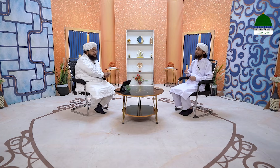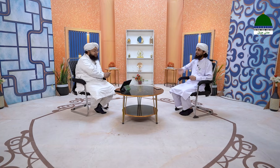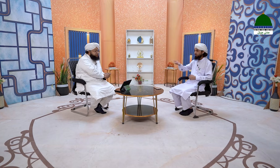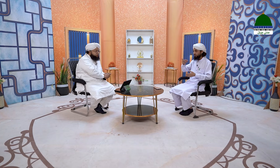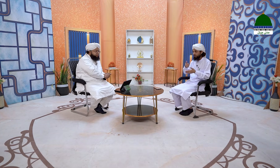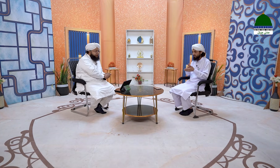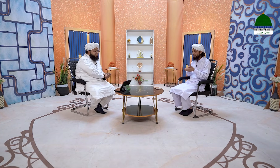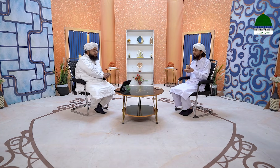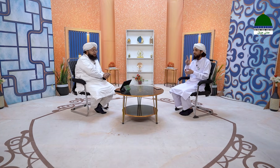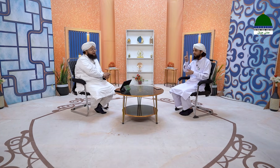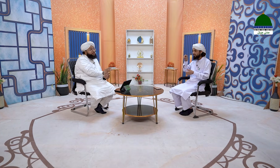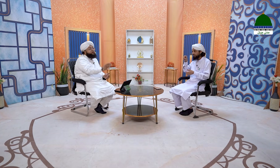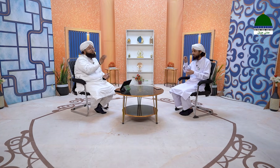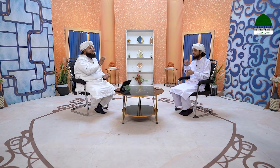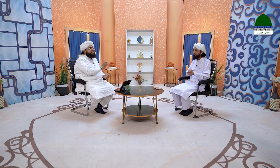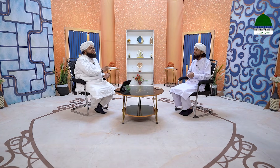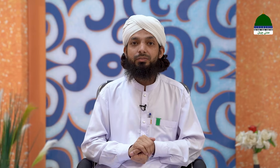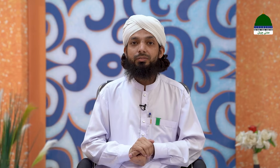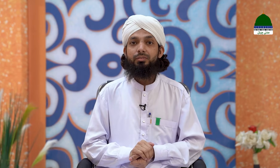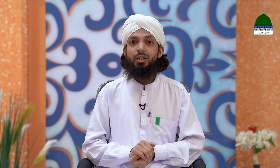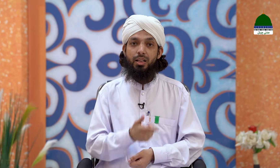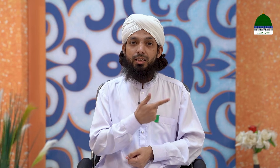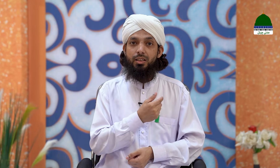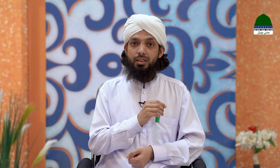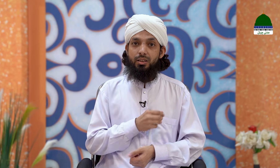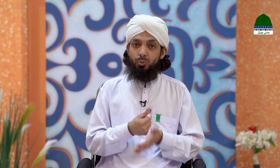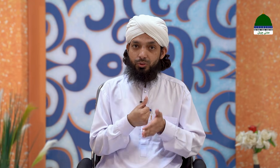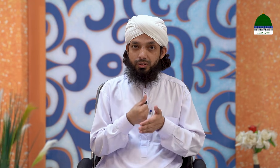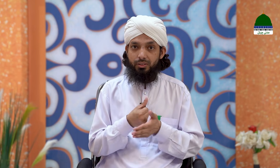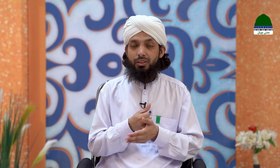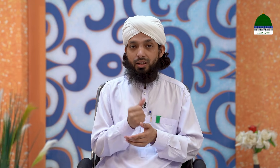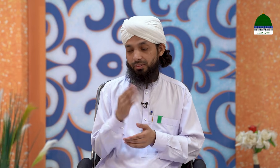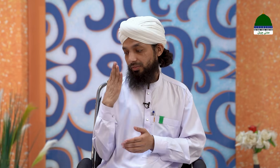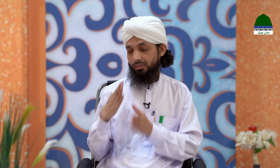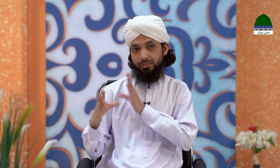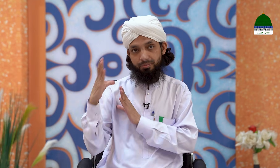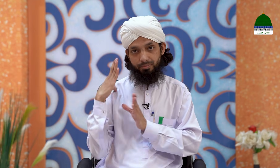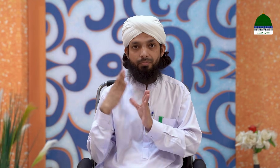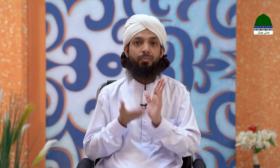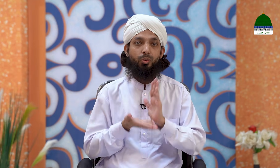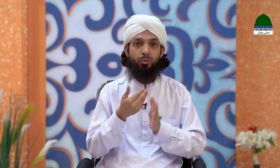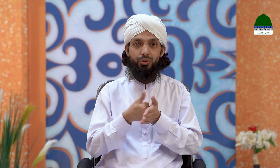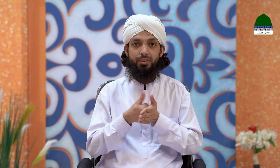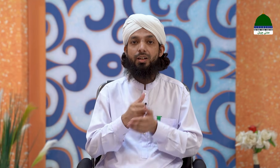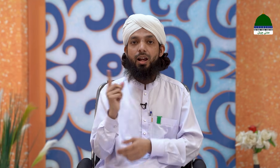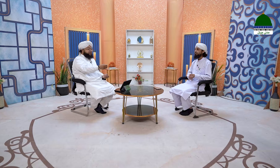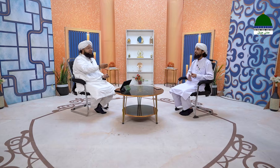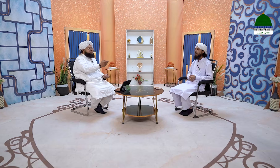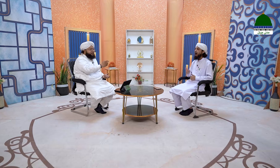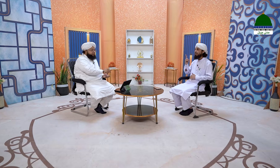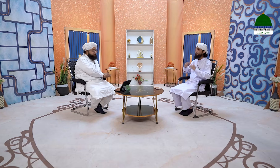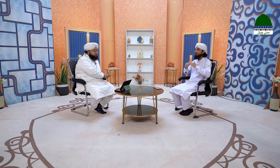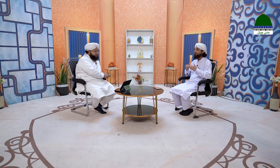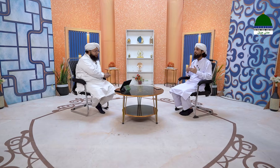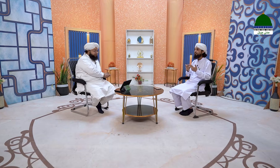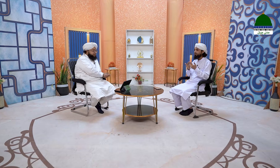سکے ان 10 دنوں میں نیکیوں میں اضافہ کرنے کی ہمیں کوشش کرنی چاہیے، ذکر و اذکار بھی کرنا چاہیے۔ ذکر کے چند